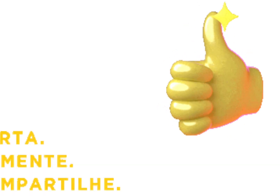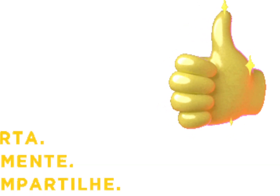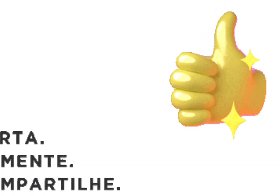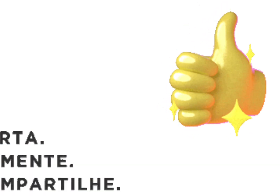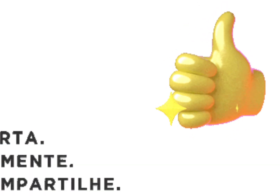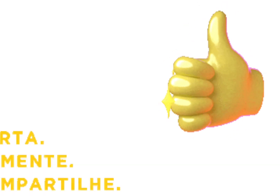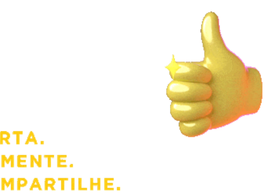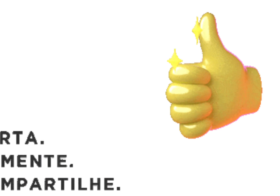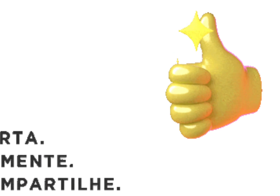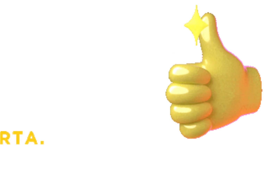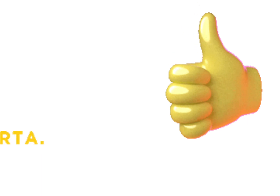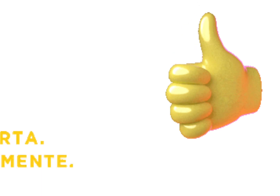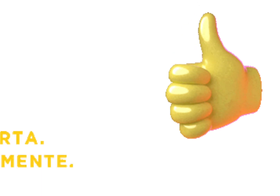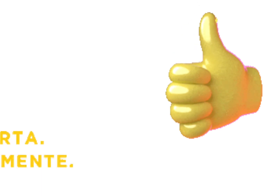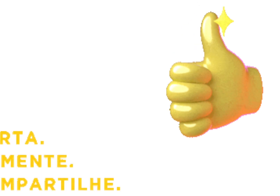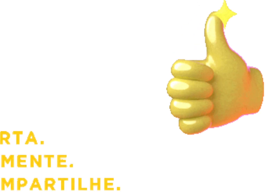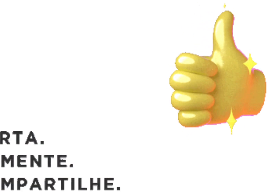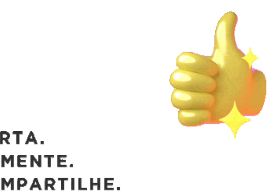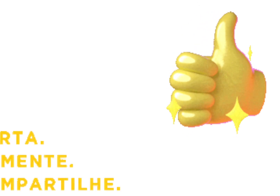crescimento do canal Até o próximo vídeo!